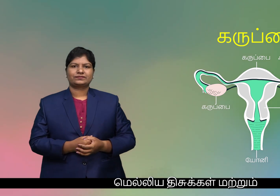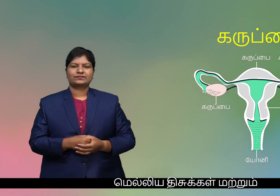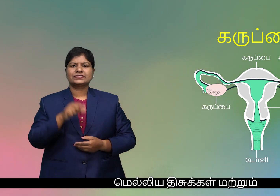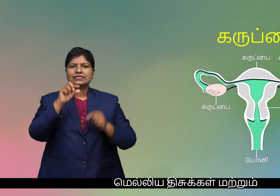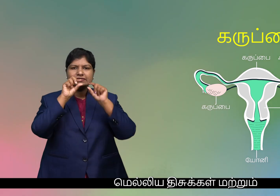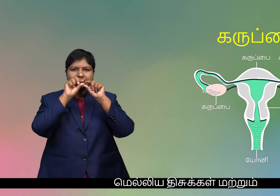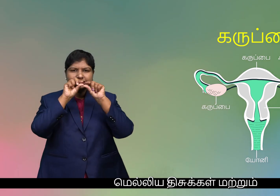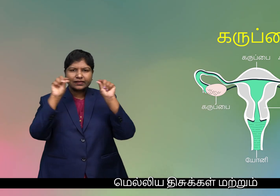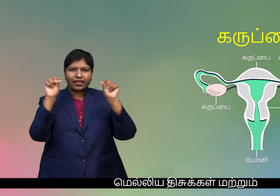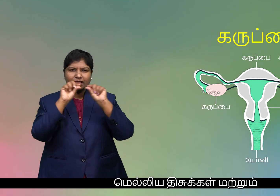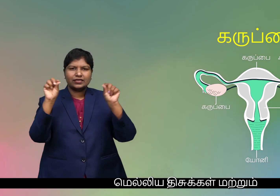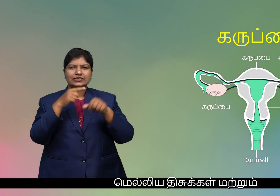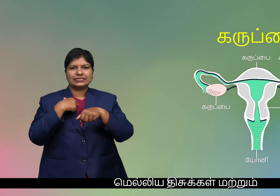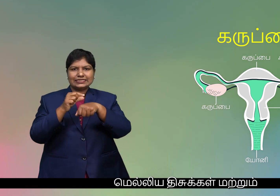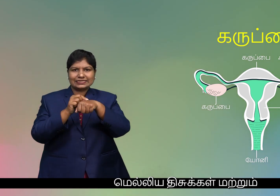மெல்லிய திசுக்கள் மற்றும்